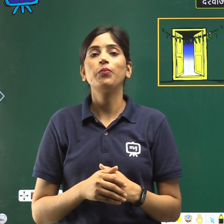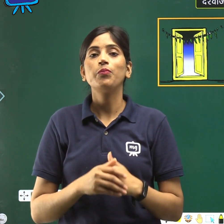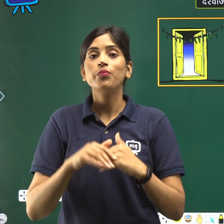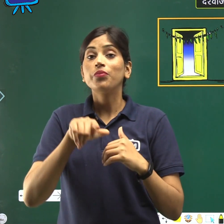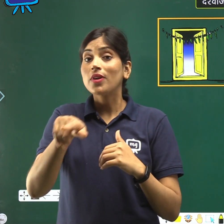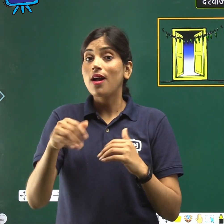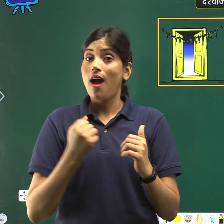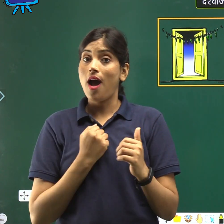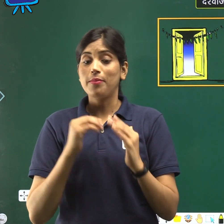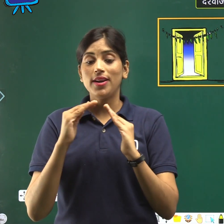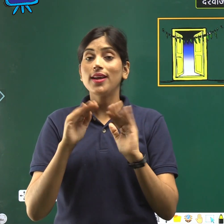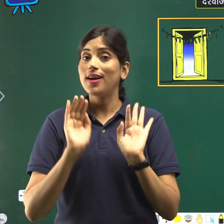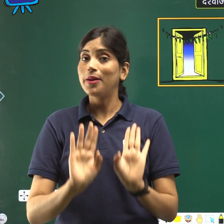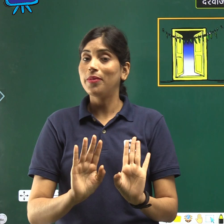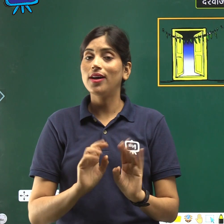अपने घर पर,